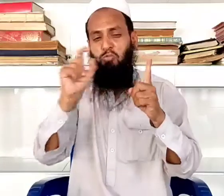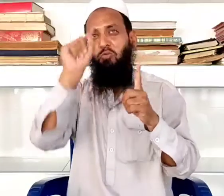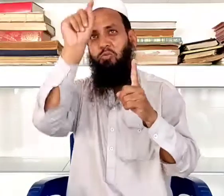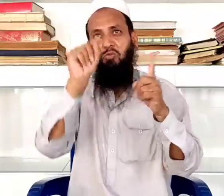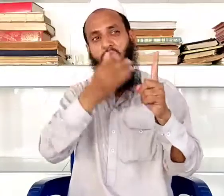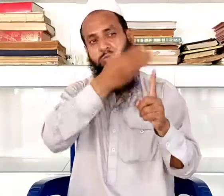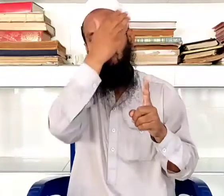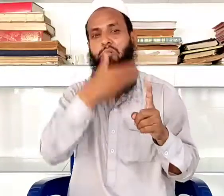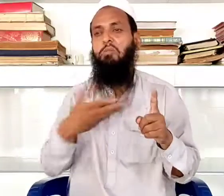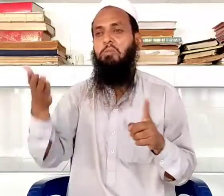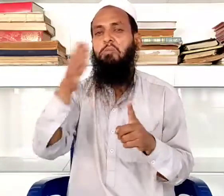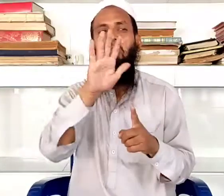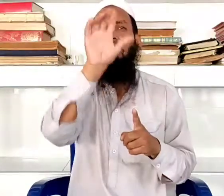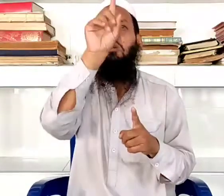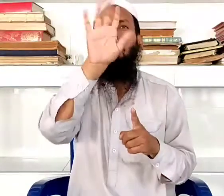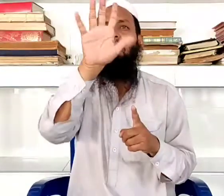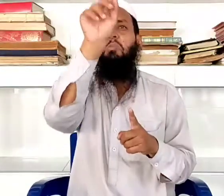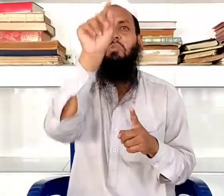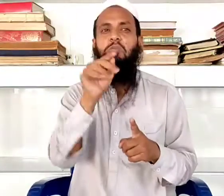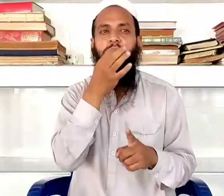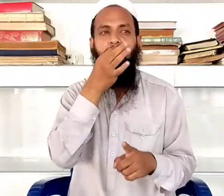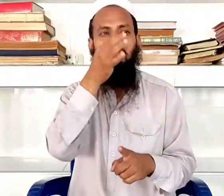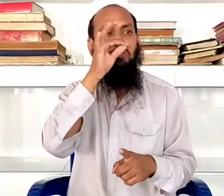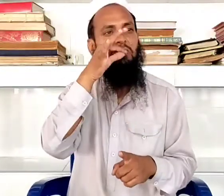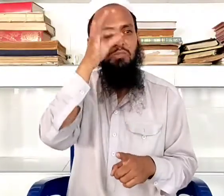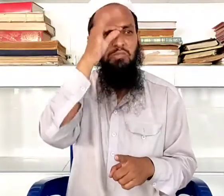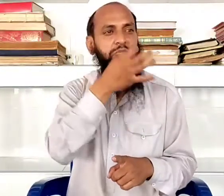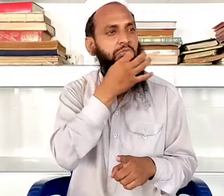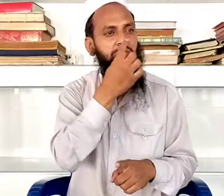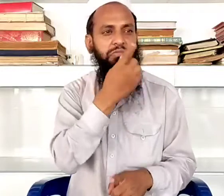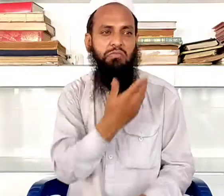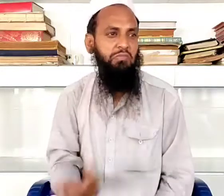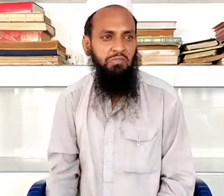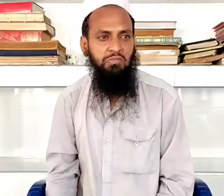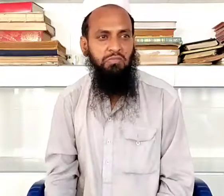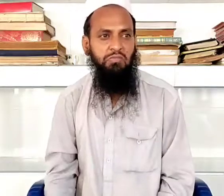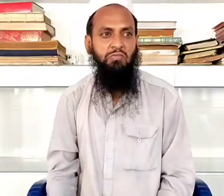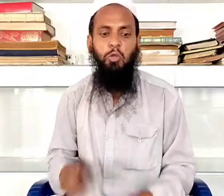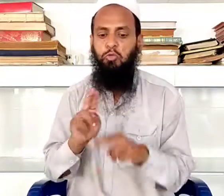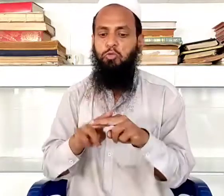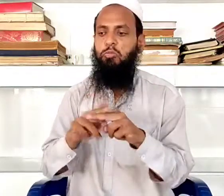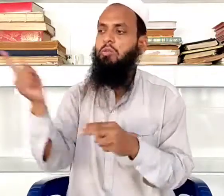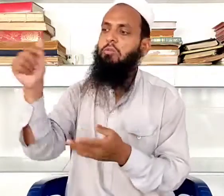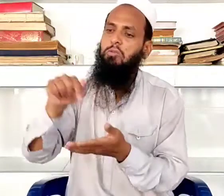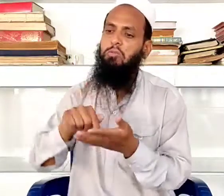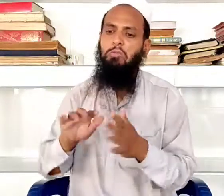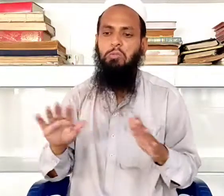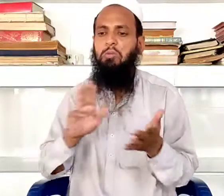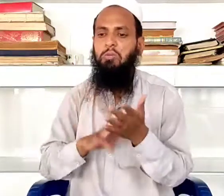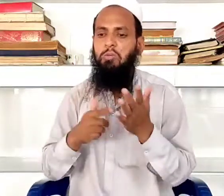کریم صلی اللہ علیہ وسلم نے اظہار محبت فرمایا فرمایا انت منی و انا منک اس